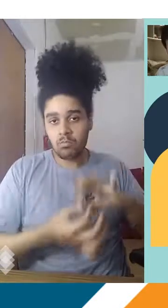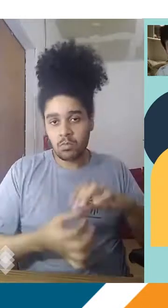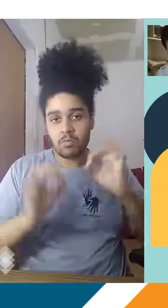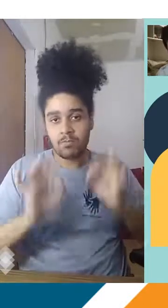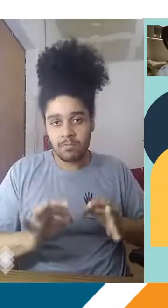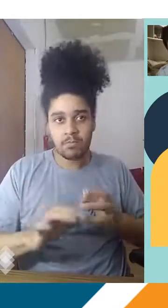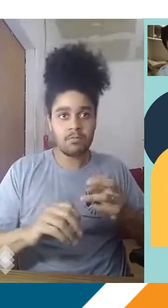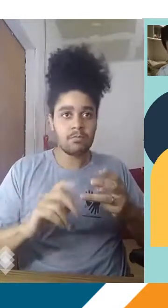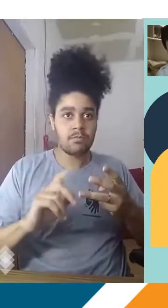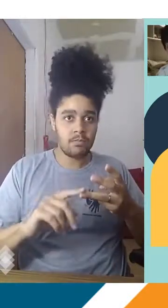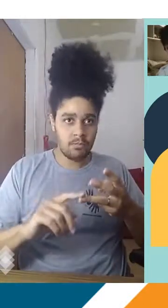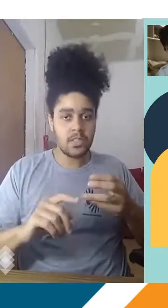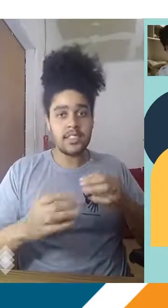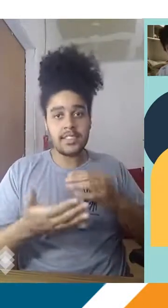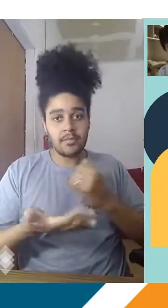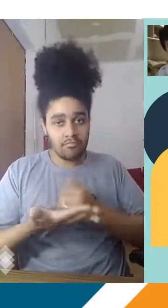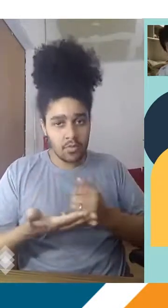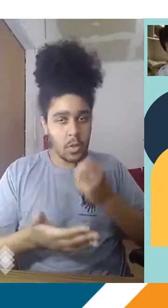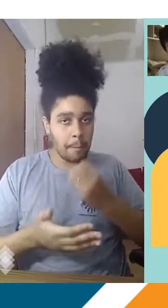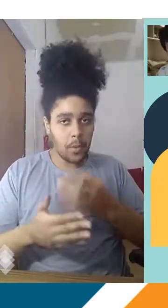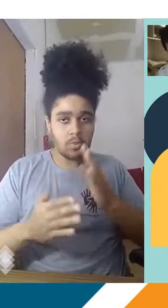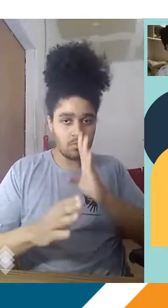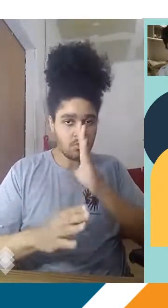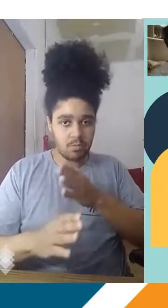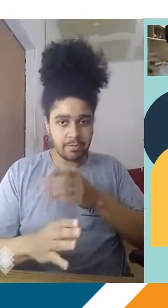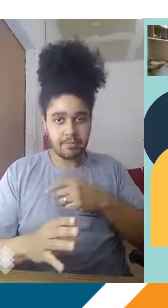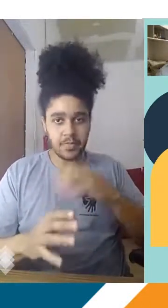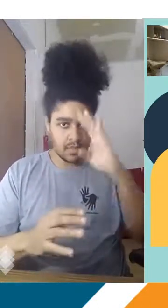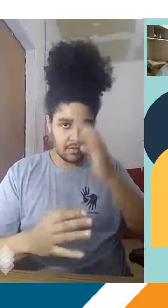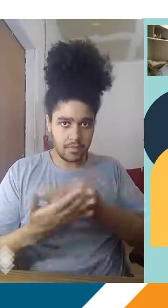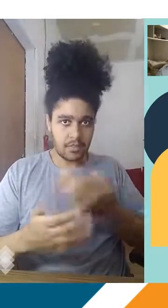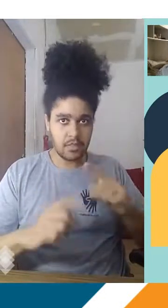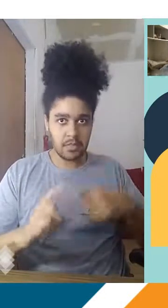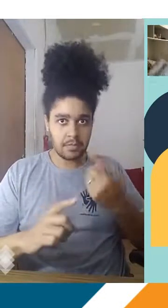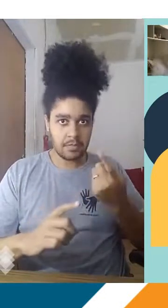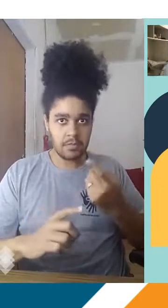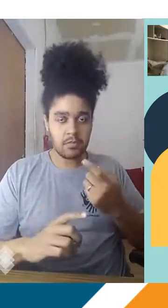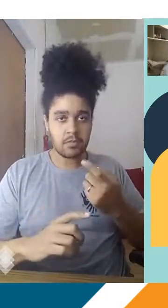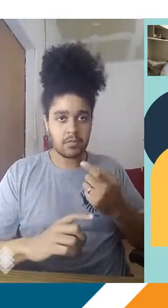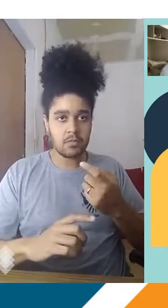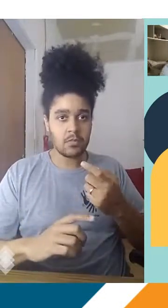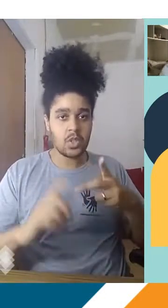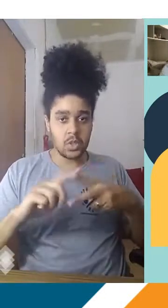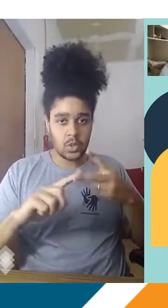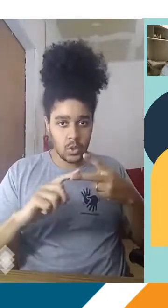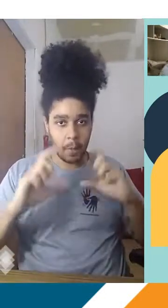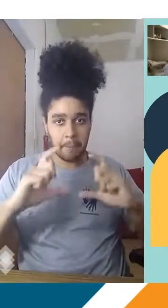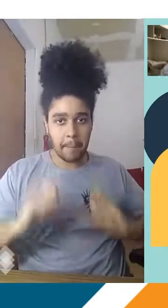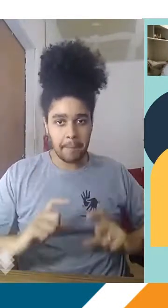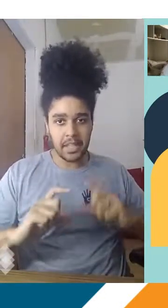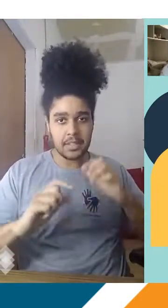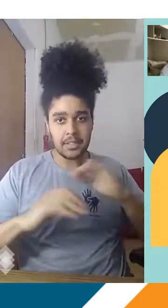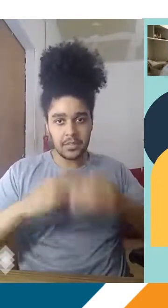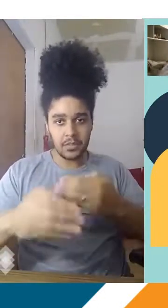de uma contextualização adequada na minha introdução, um bom direcionamento, trazer a minha tese. Na sequência, o que eu vou trazer?